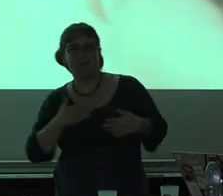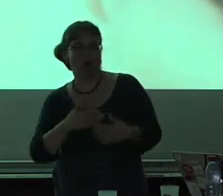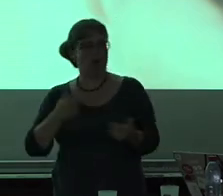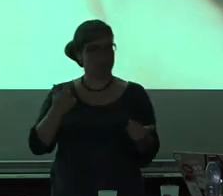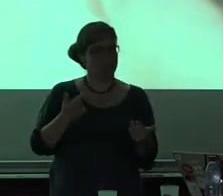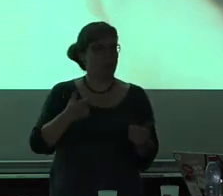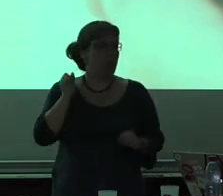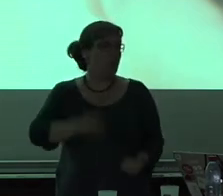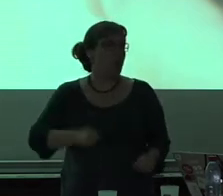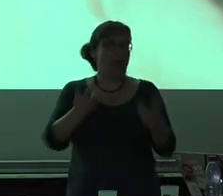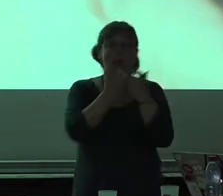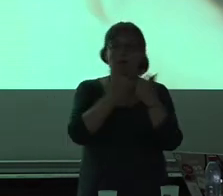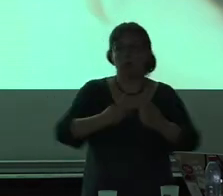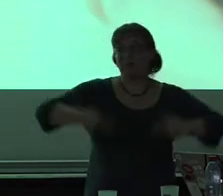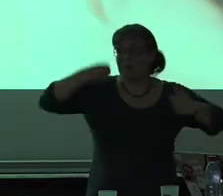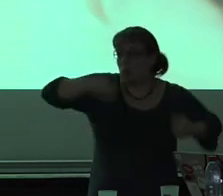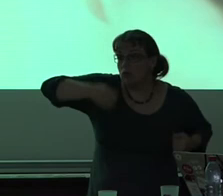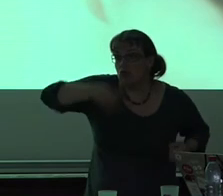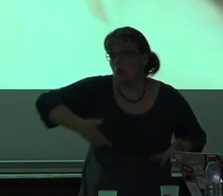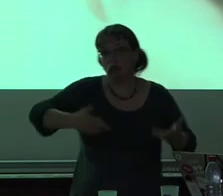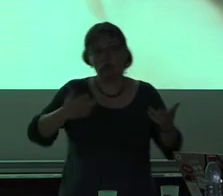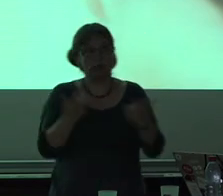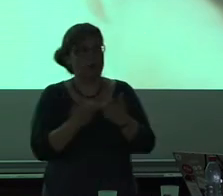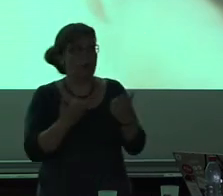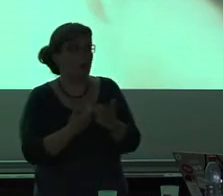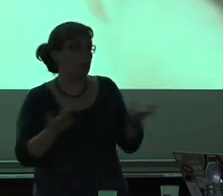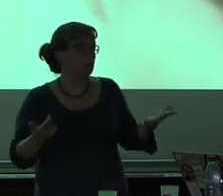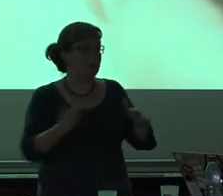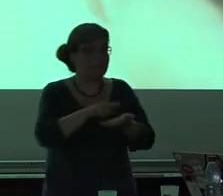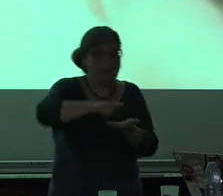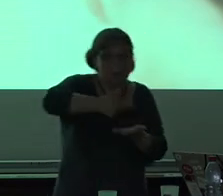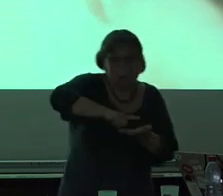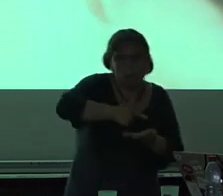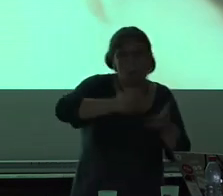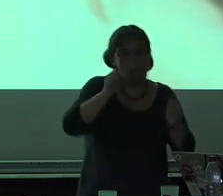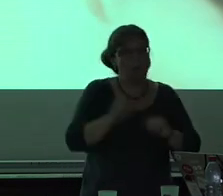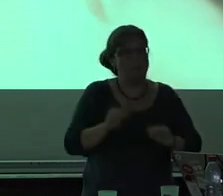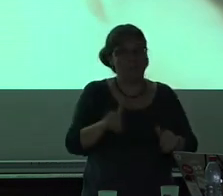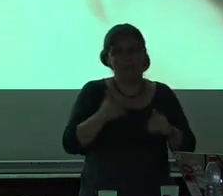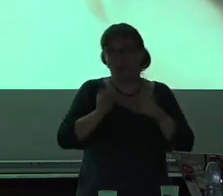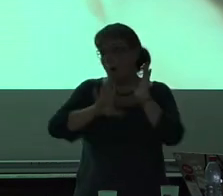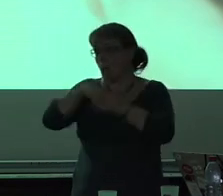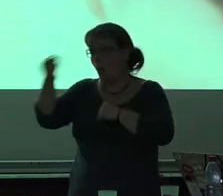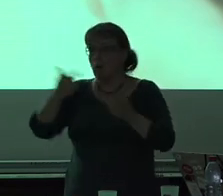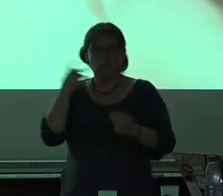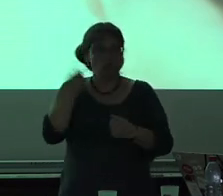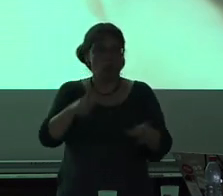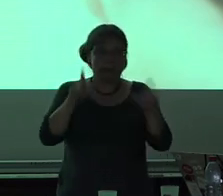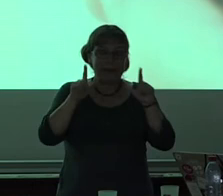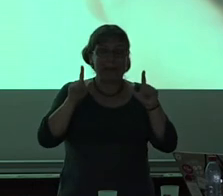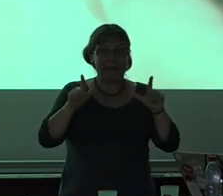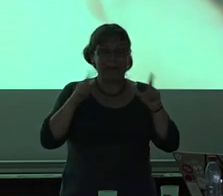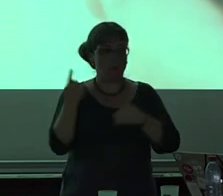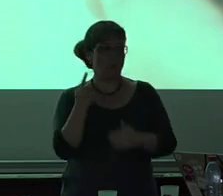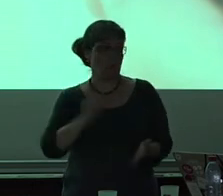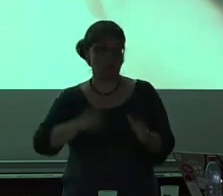Des exemples de la vie courante, des exemples de la littérature, des exemples, même des exemples en dehors du monde geek. Ça permet aussi à des personnes qui ne